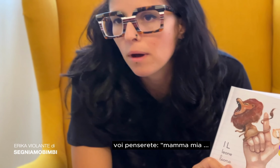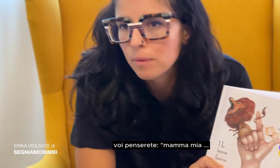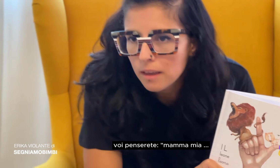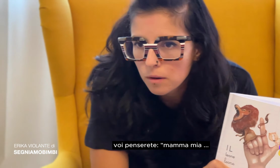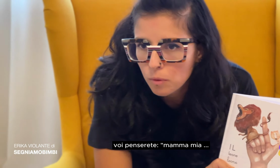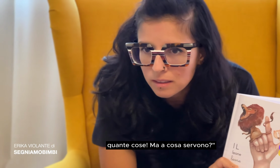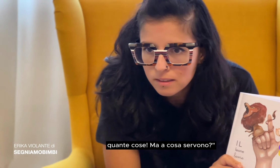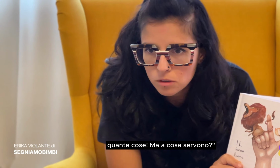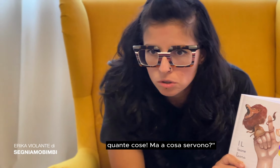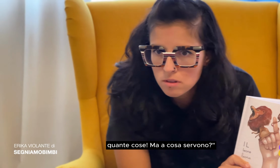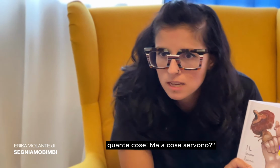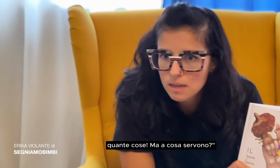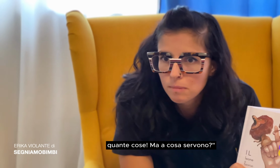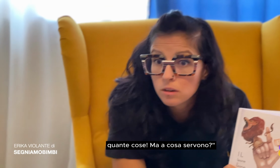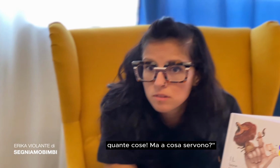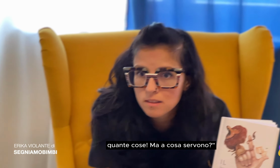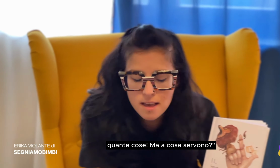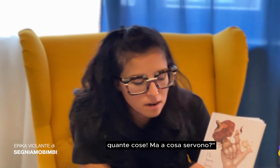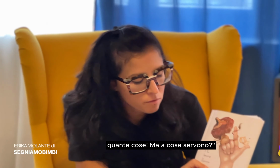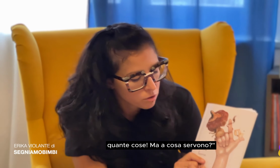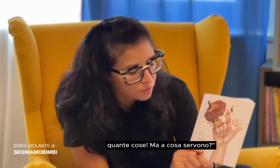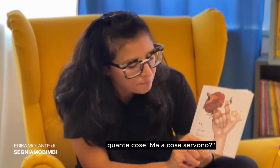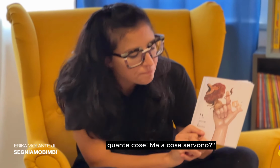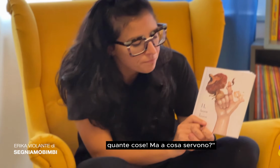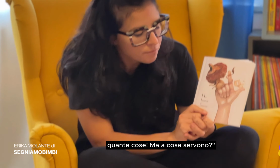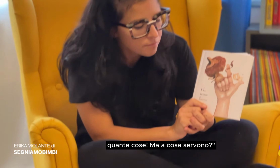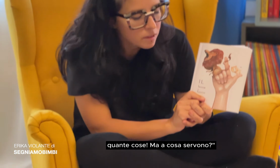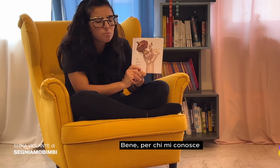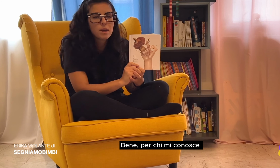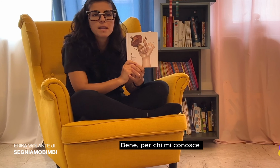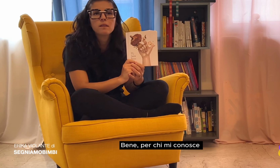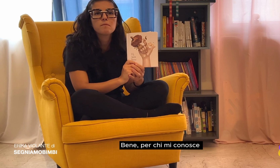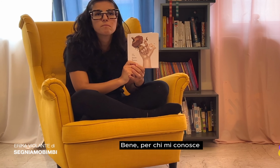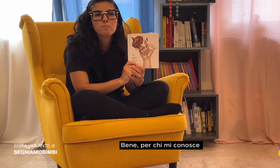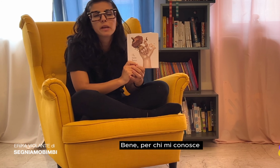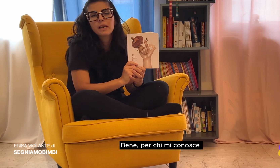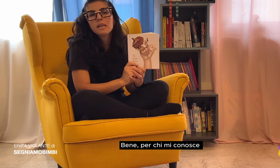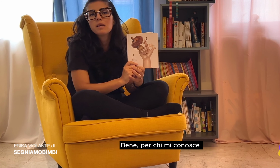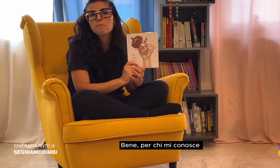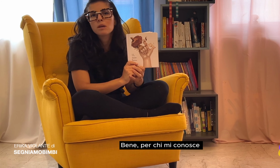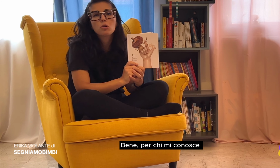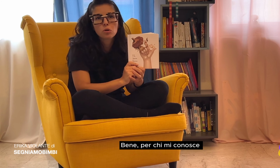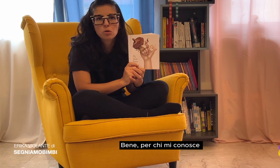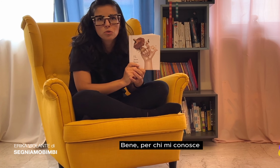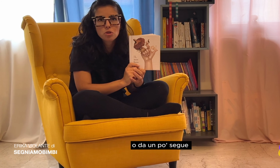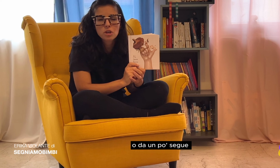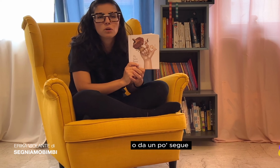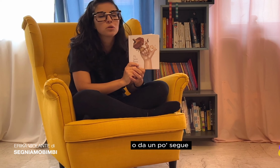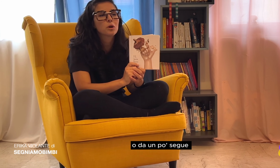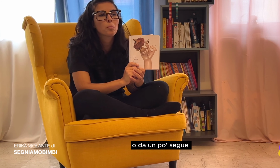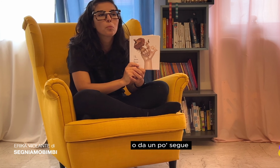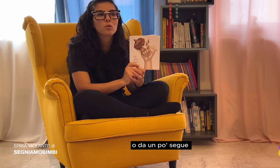mia, quante cose, ma a cosa servono? Bene, per chi mi conosce o da un po'